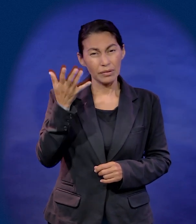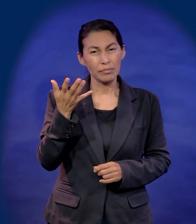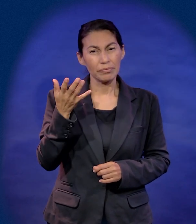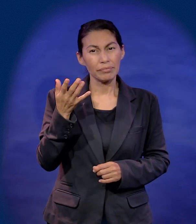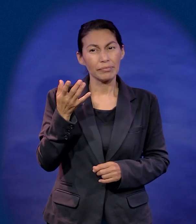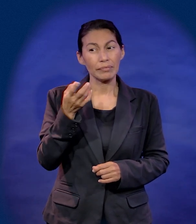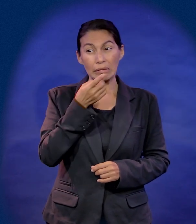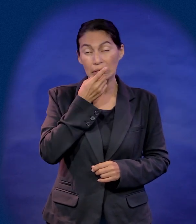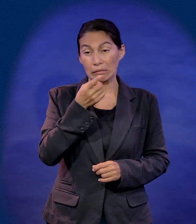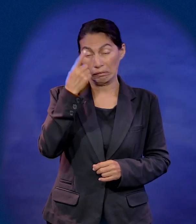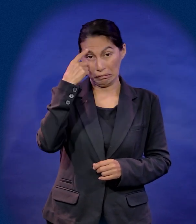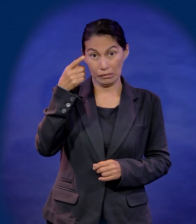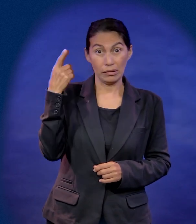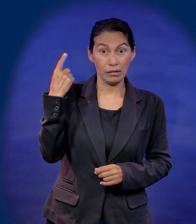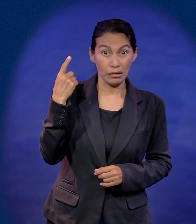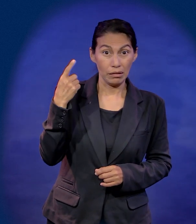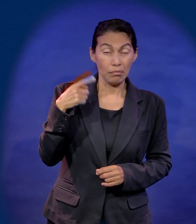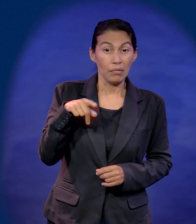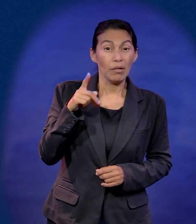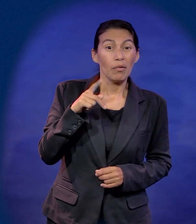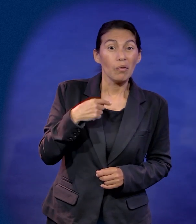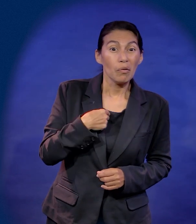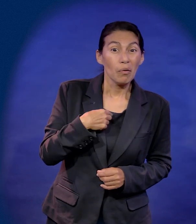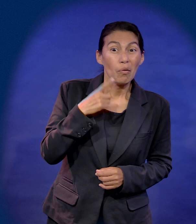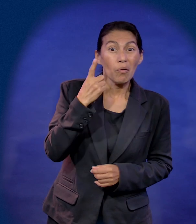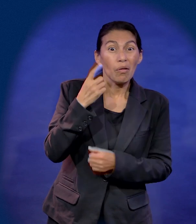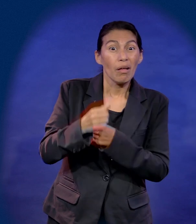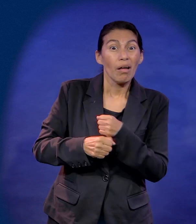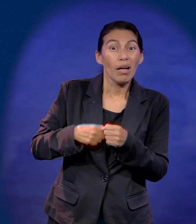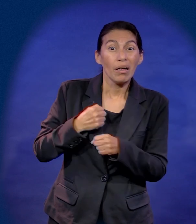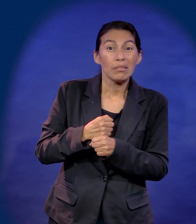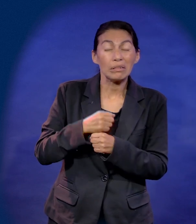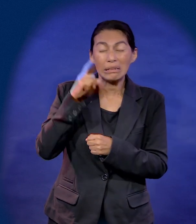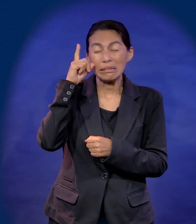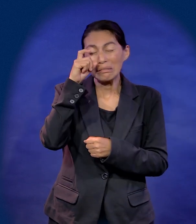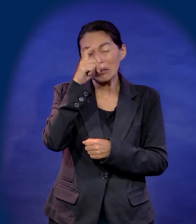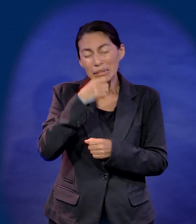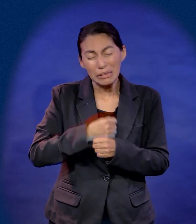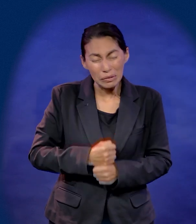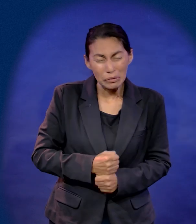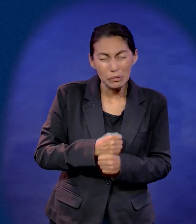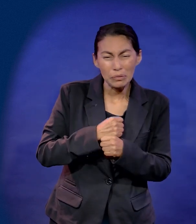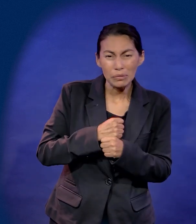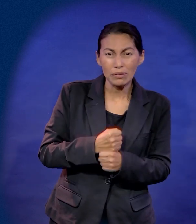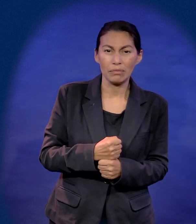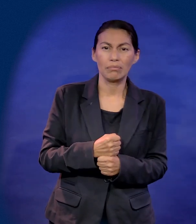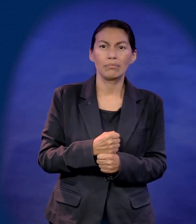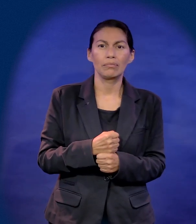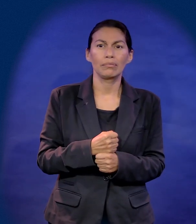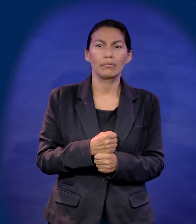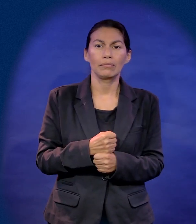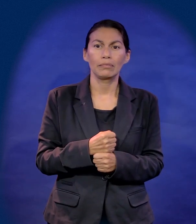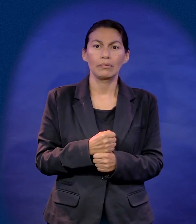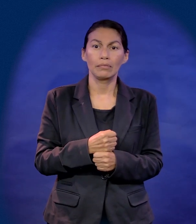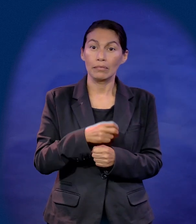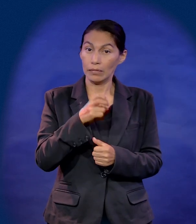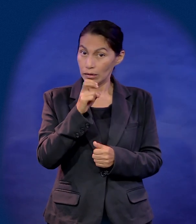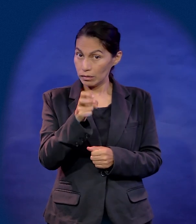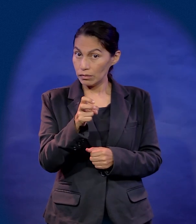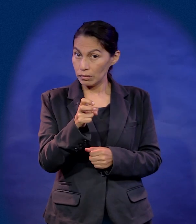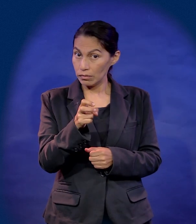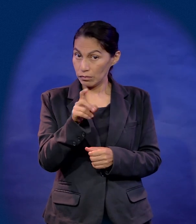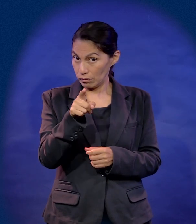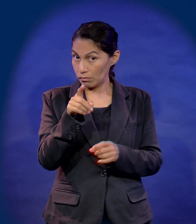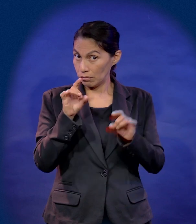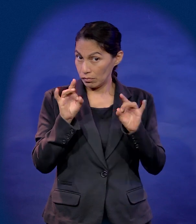Pastor, quizá alguien está pensando, suena muy fácil, pero yo ya llevo un año y no lo supero.